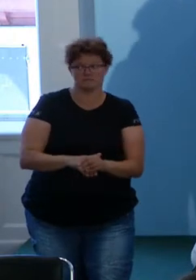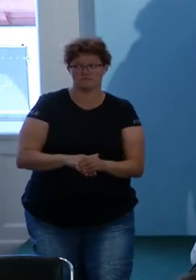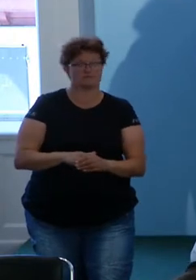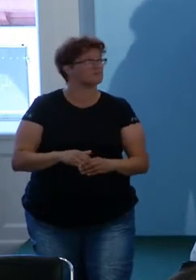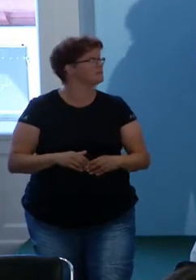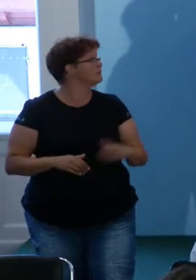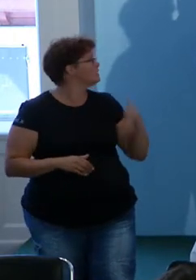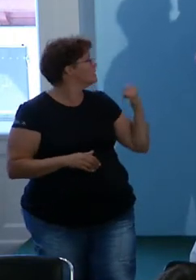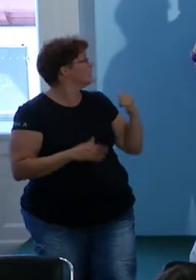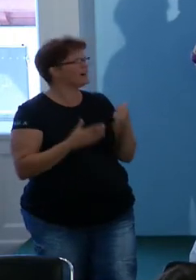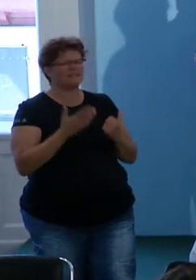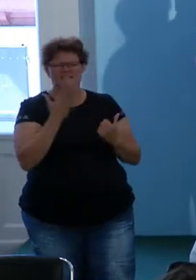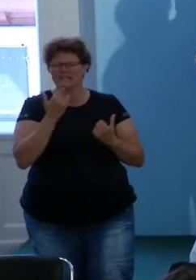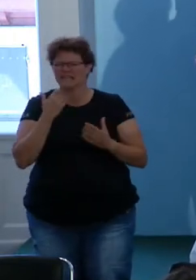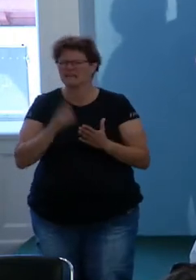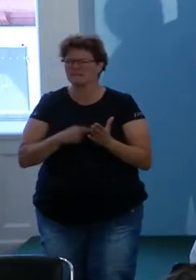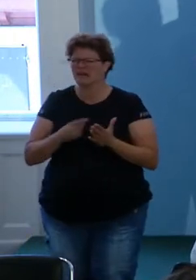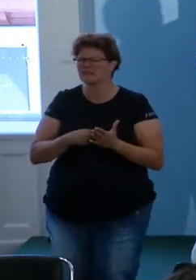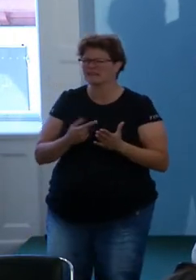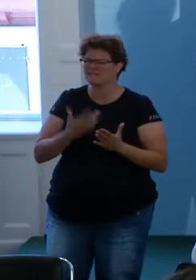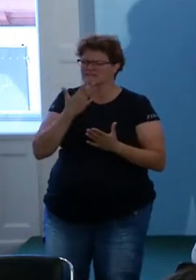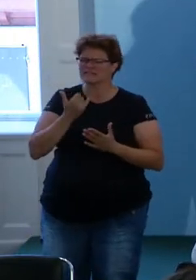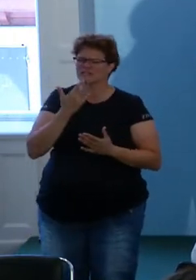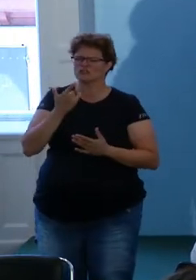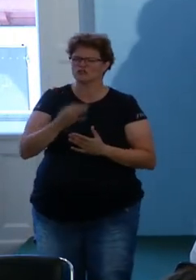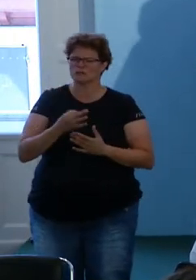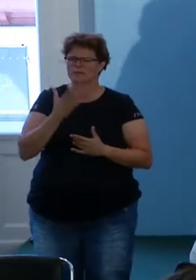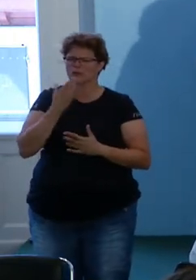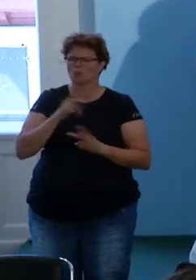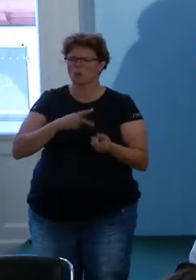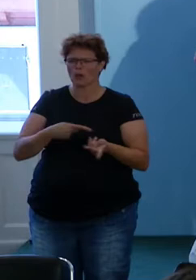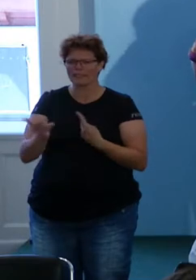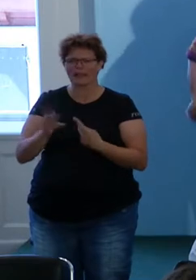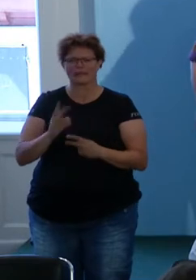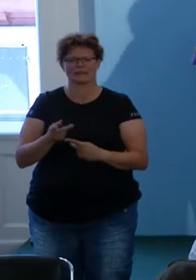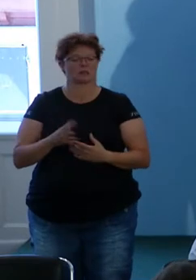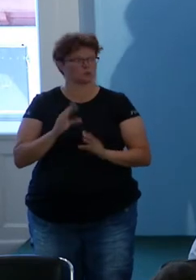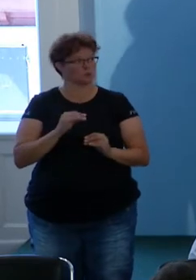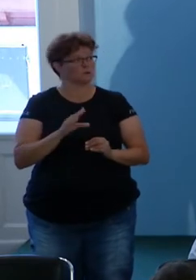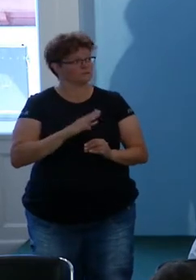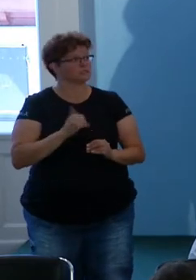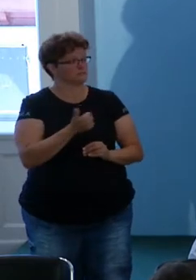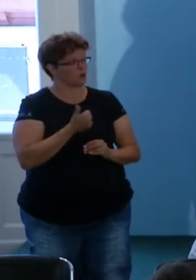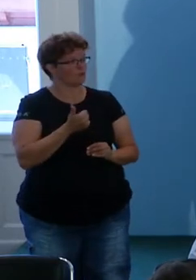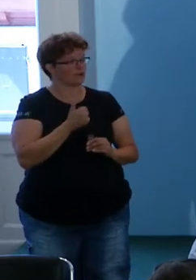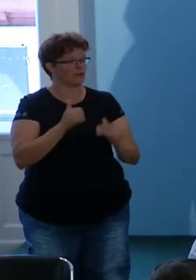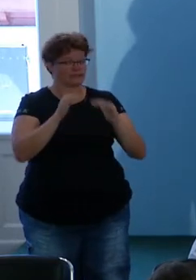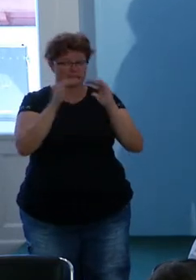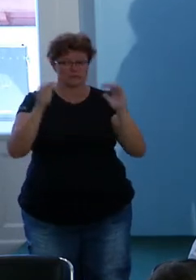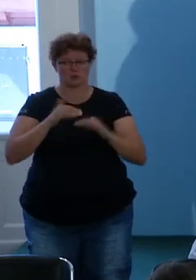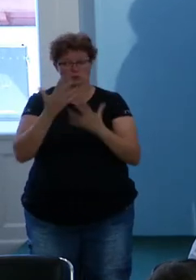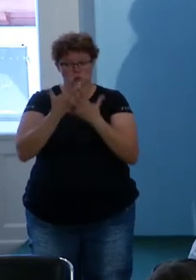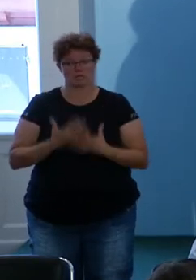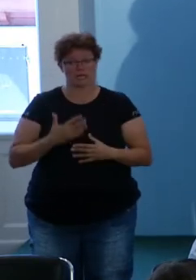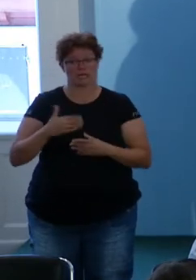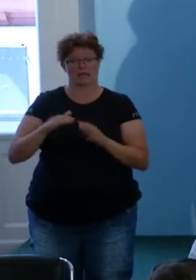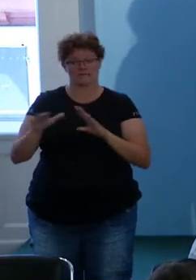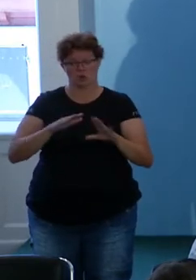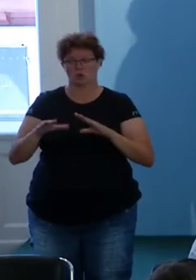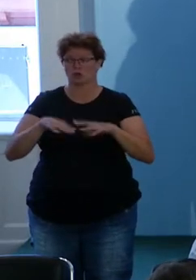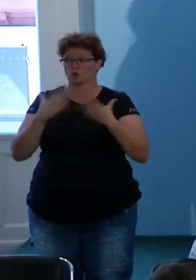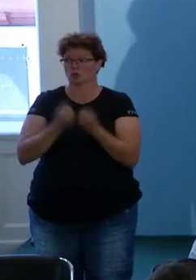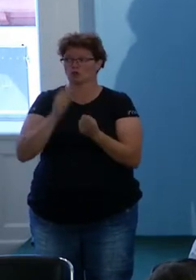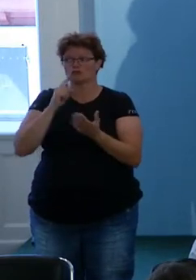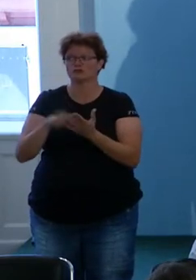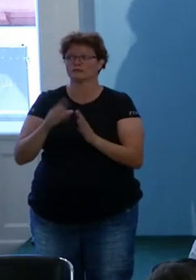möjligheten? Avseende vilken centralisering? Kunskapsstyrning generellt? Eller? Mm. Det finns ett behov av nivåstrukturering i vården totalt sett för att klara